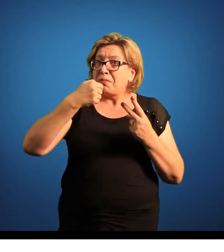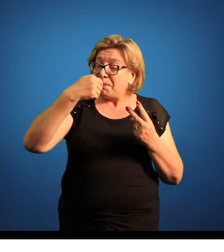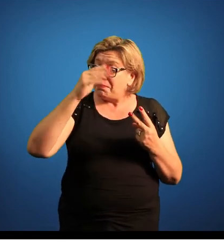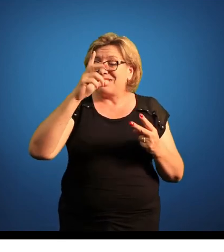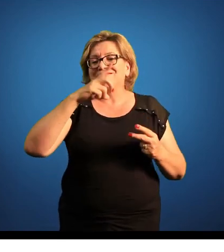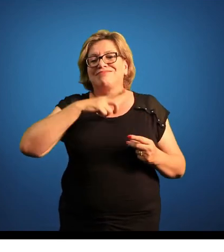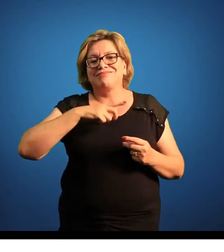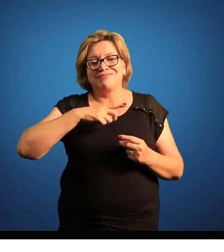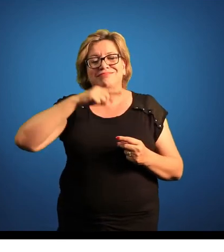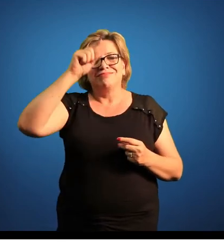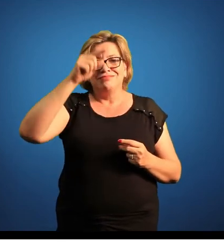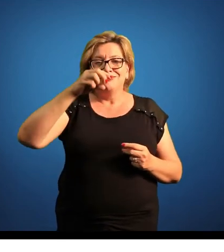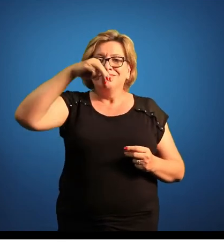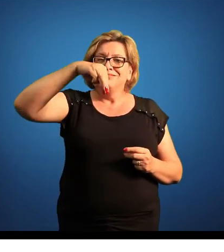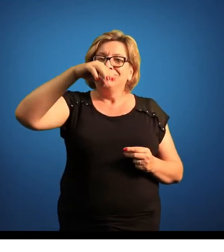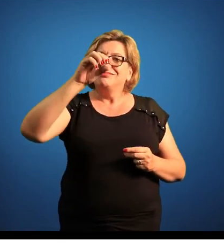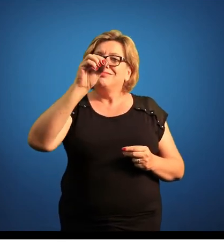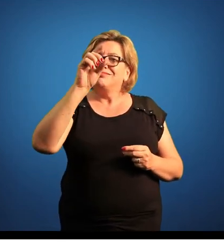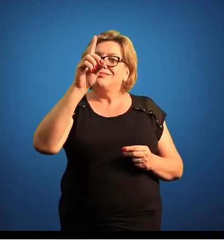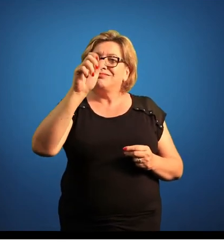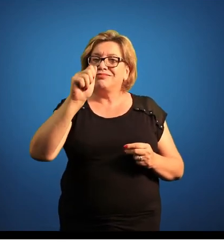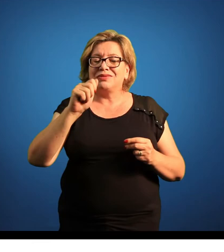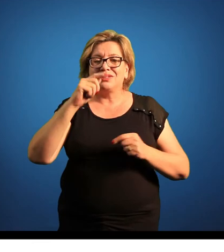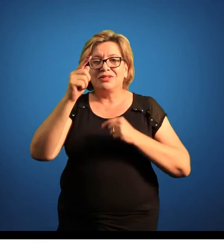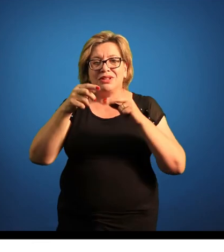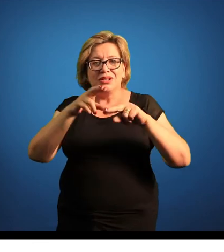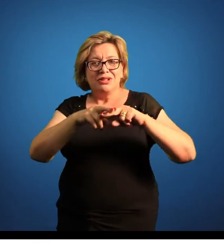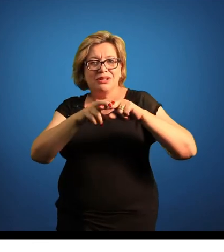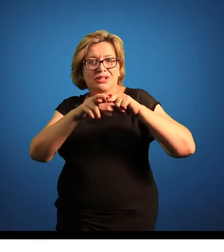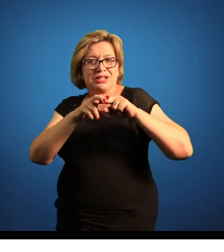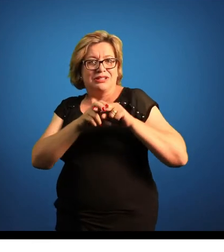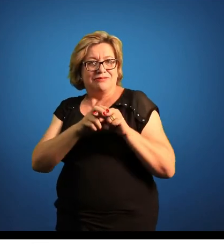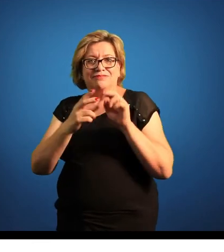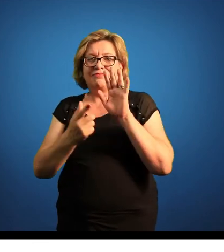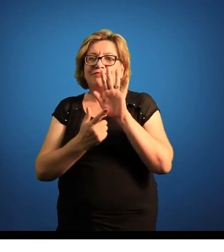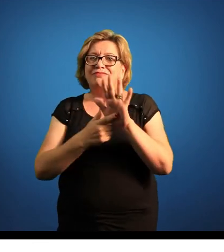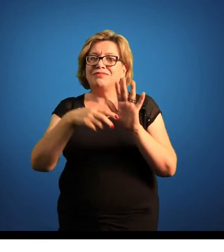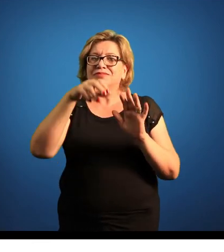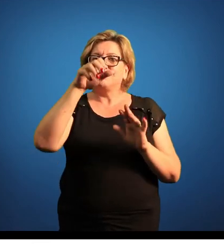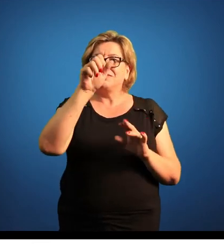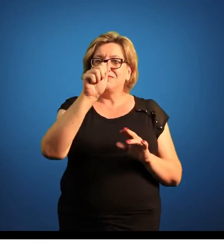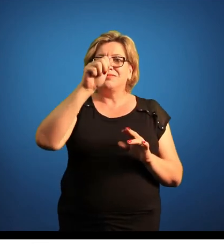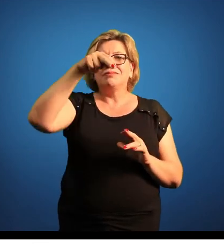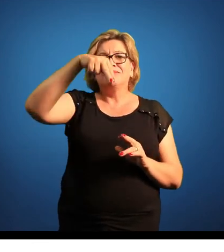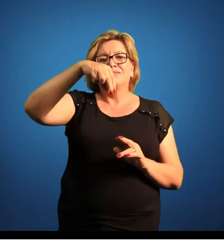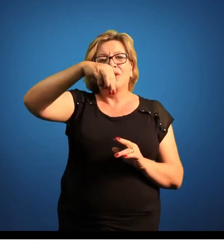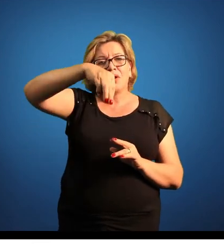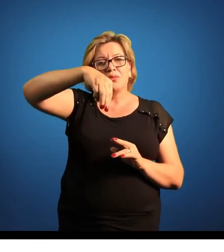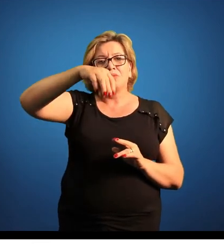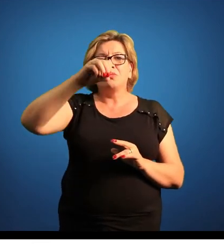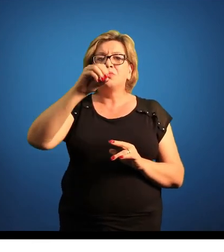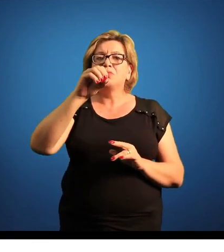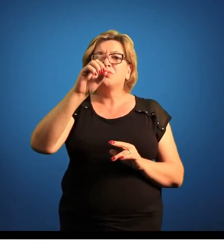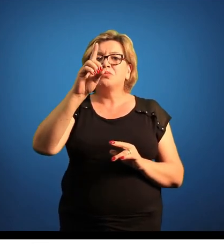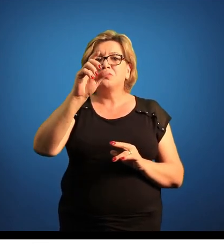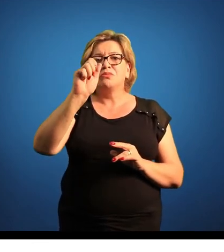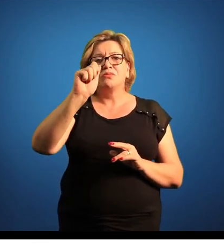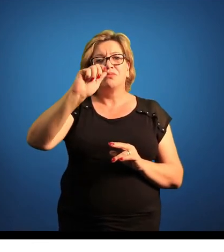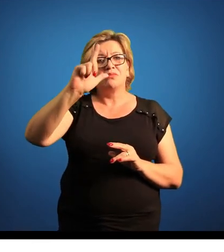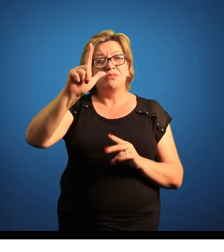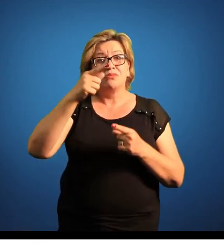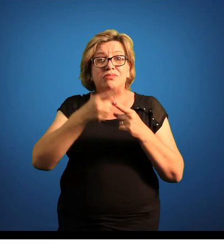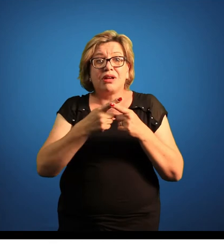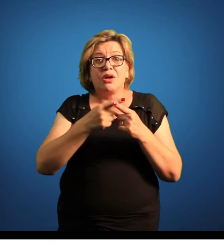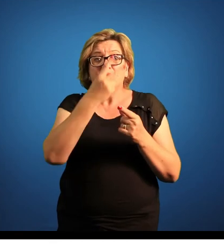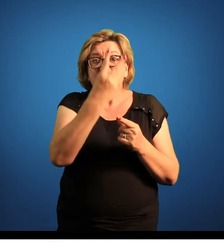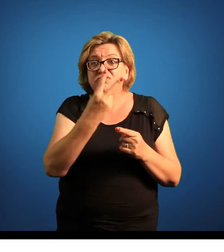maior frequência. Pela mesma razão que nós falamos que esse conjunto é amodal, que todo mundo aqui aparece a mesma quantidade de